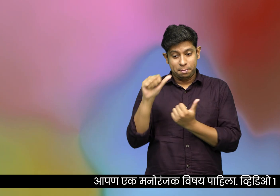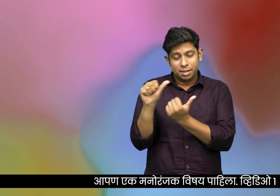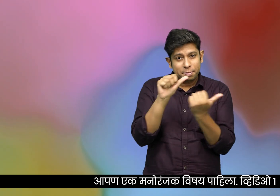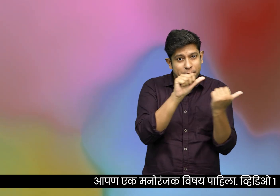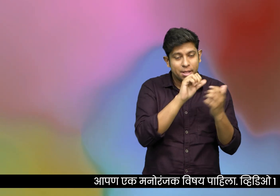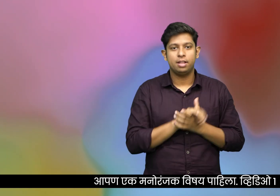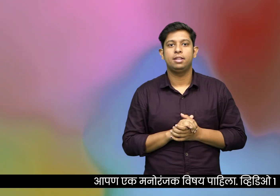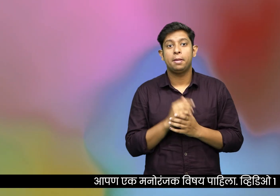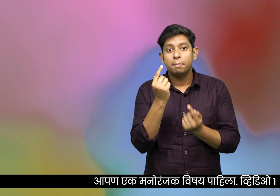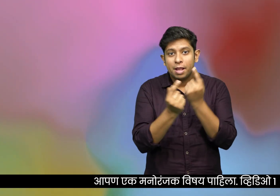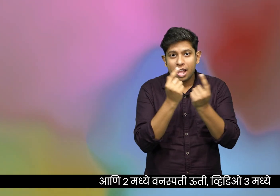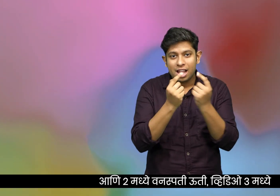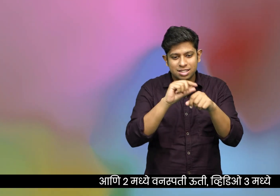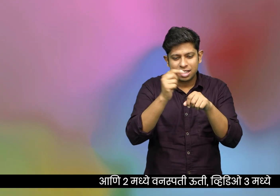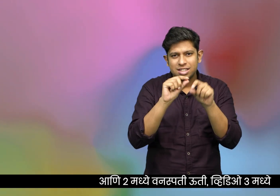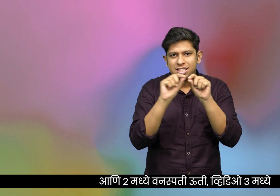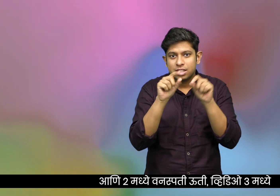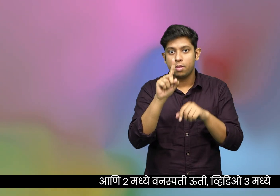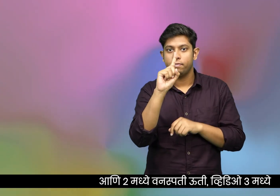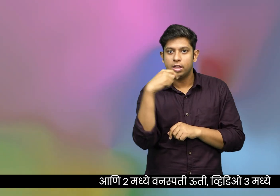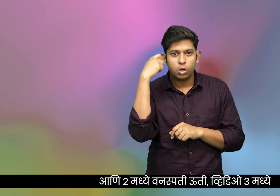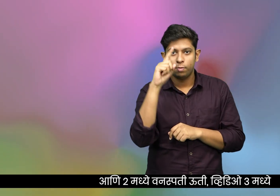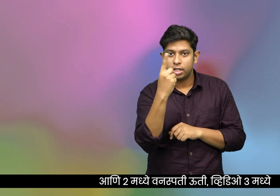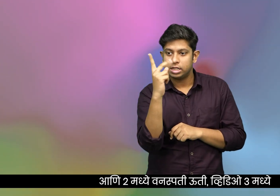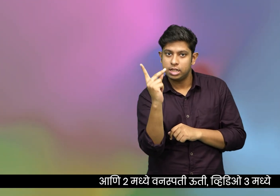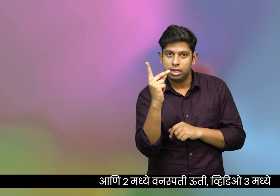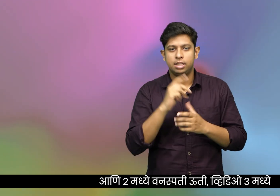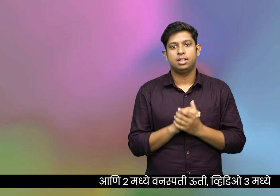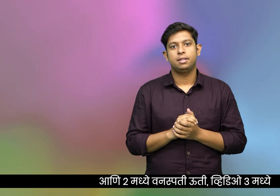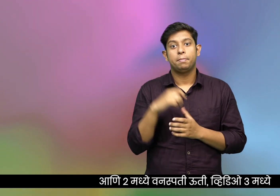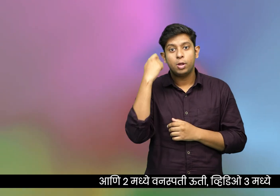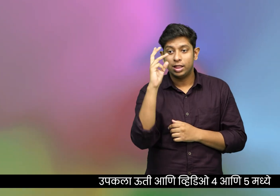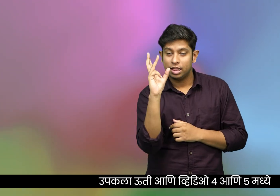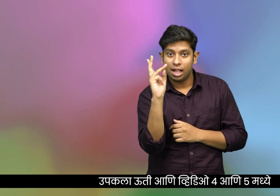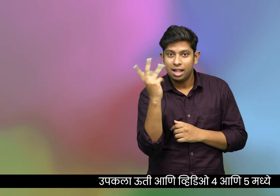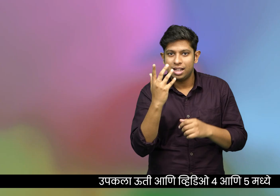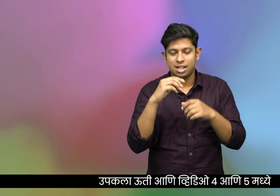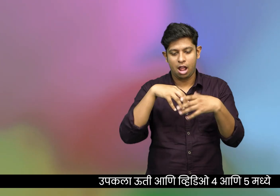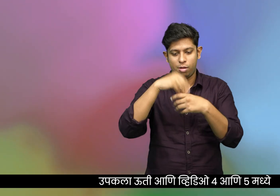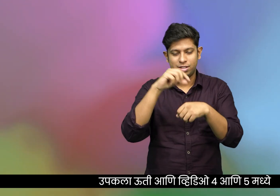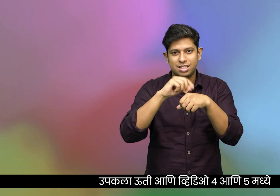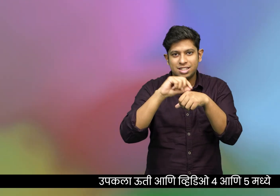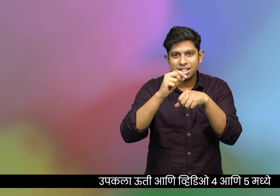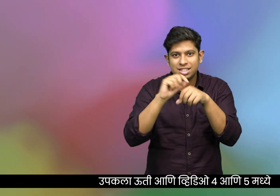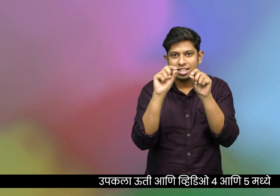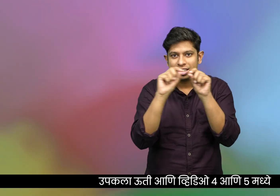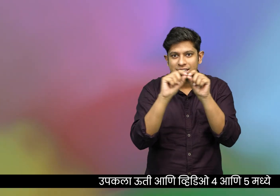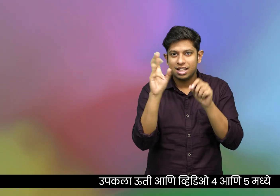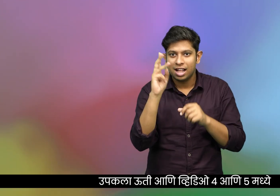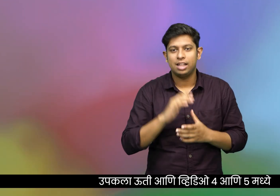व्हिडिओ 1 मध्ये आणि 2 मध्ये वनस्पती ऊती, व्हिडिओ 3 मध्ये उपकला ऊती आणि व्हिडिओ 4 आणि